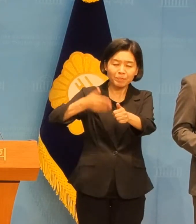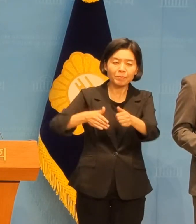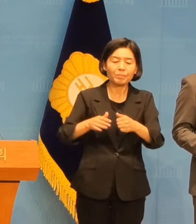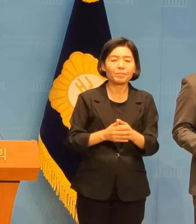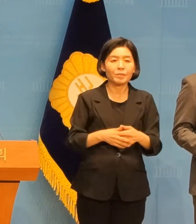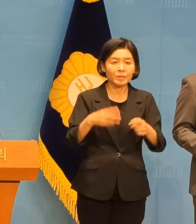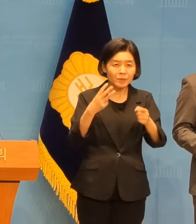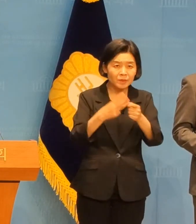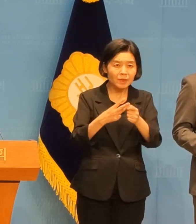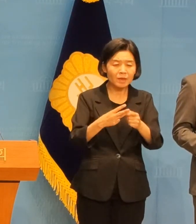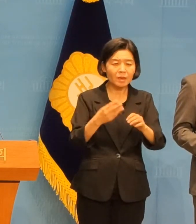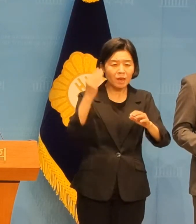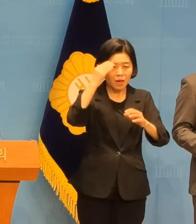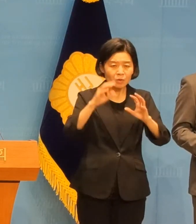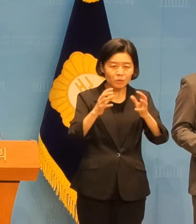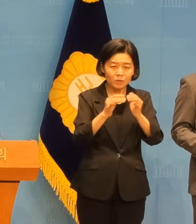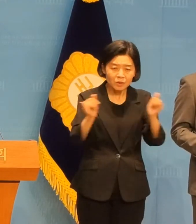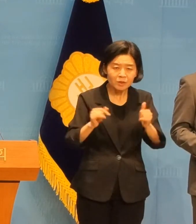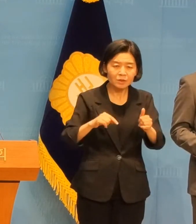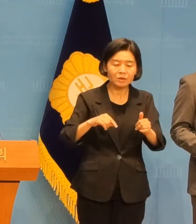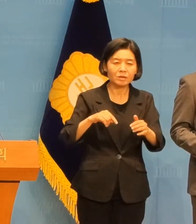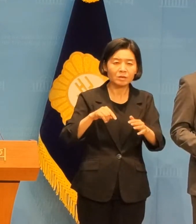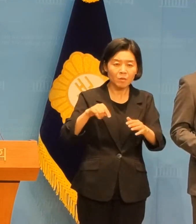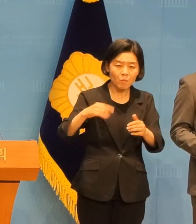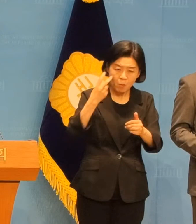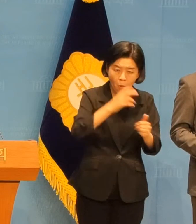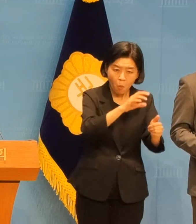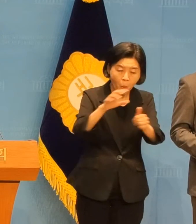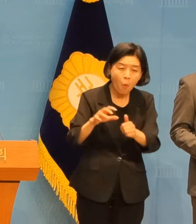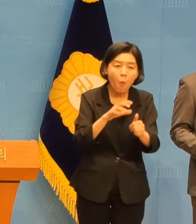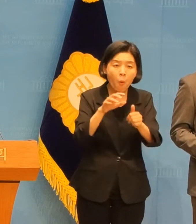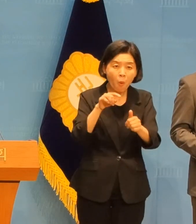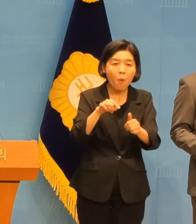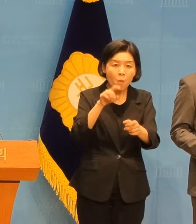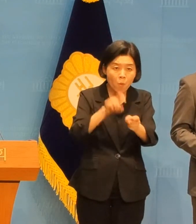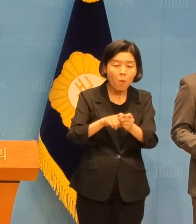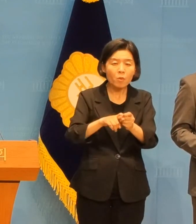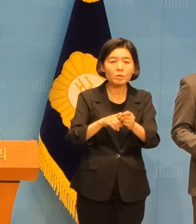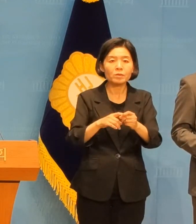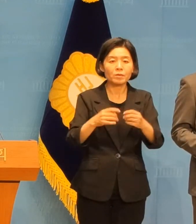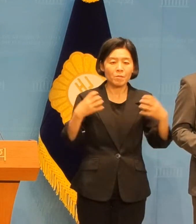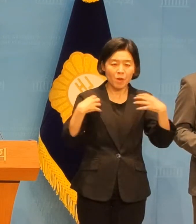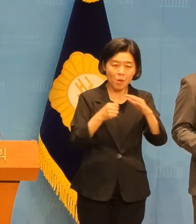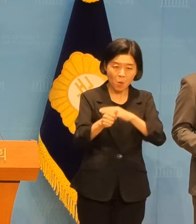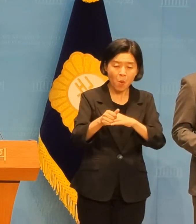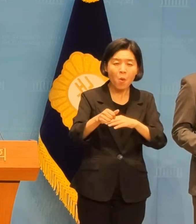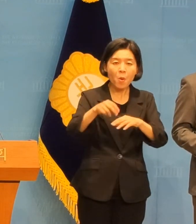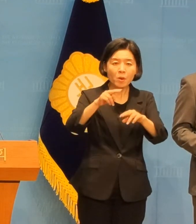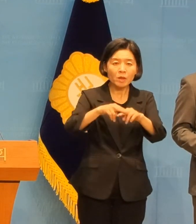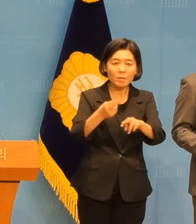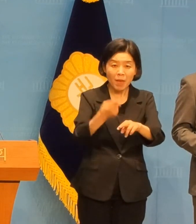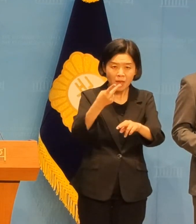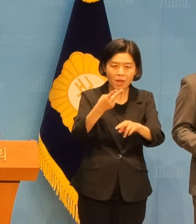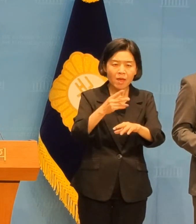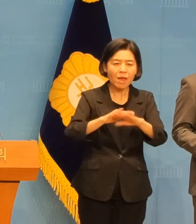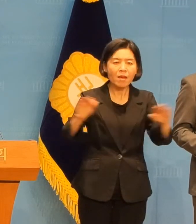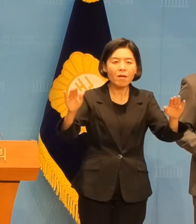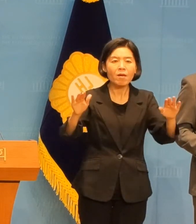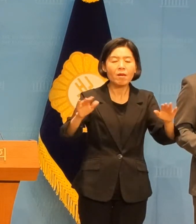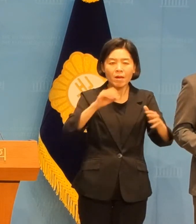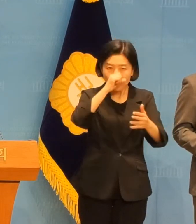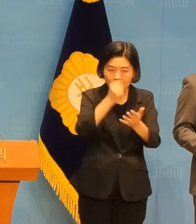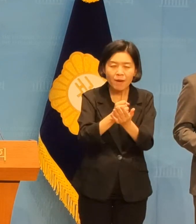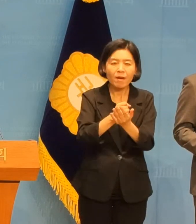셋째, 재국민 보호의 최전선인 재공관의 공백 사태를 해결하고 즉시 정상 가동될 수